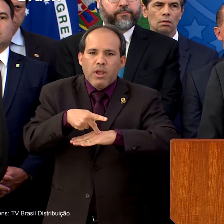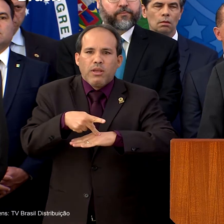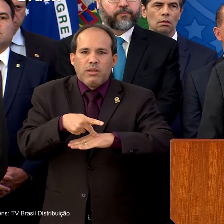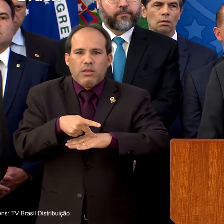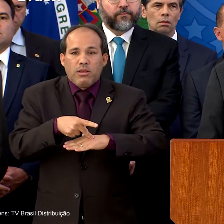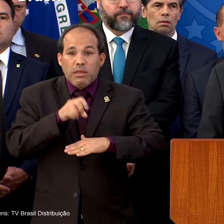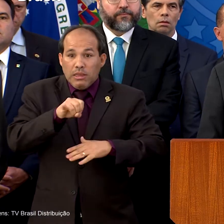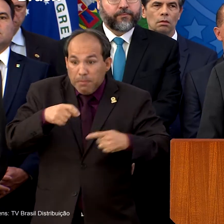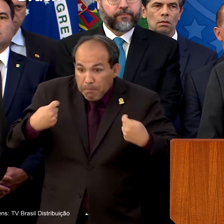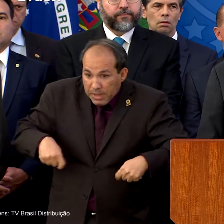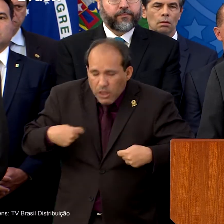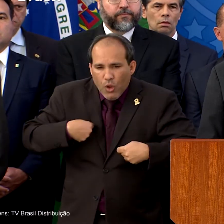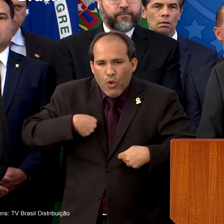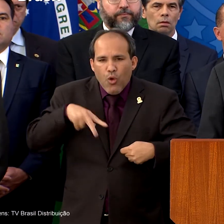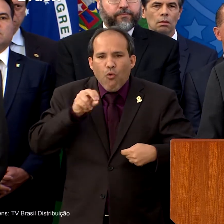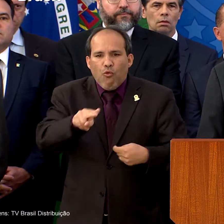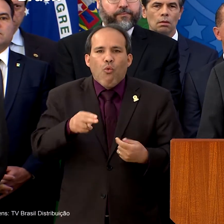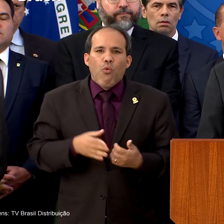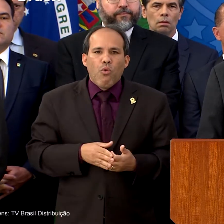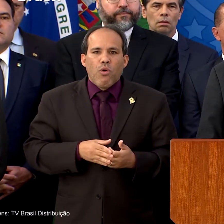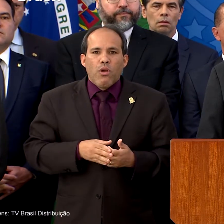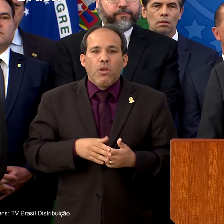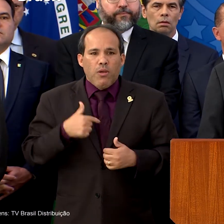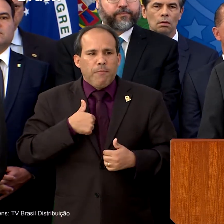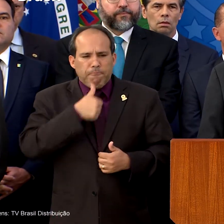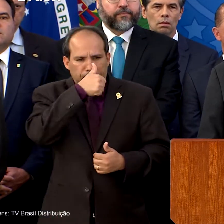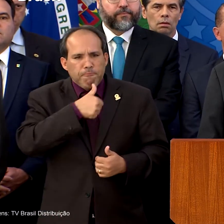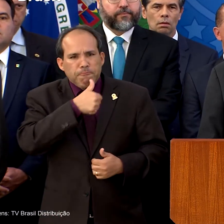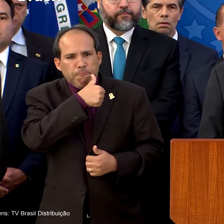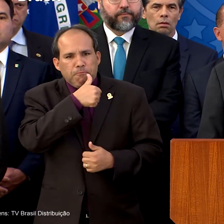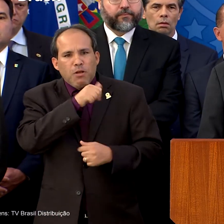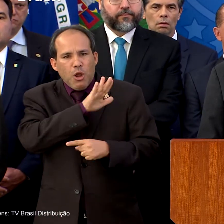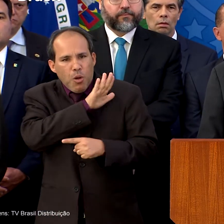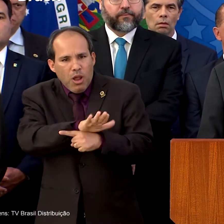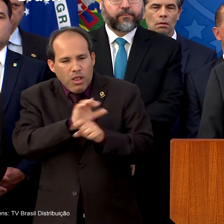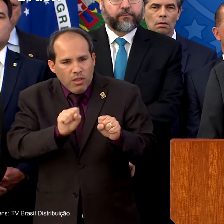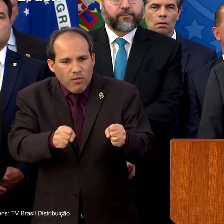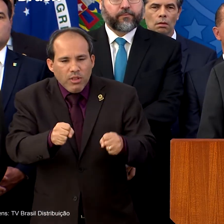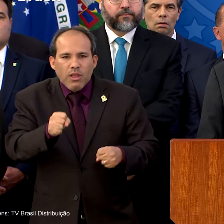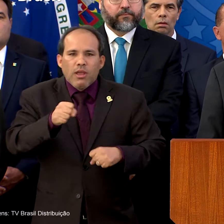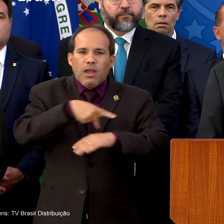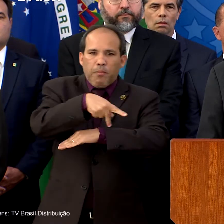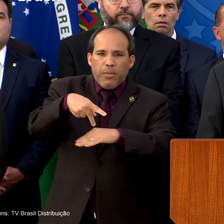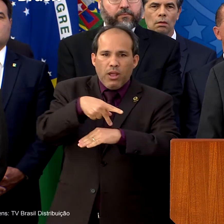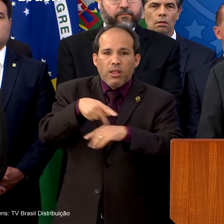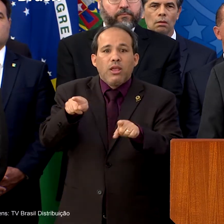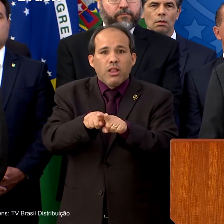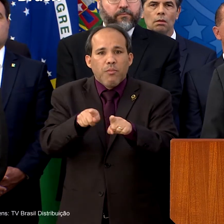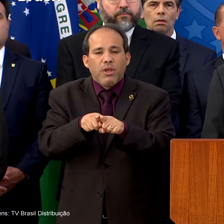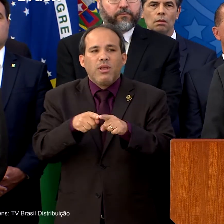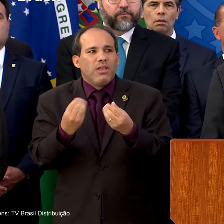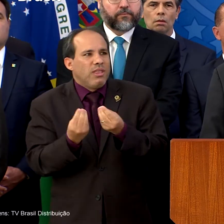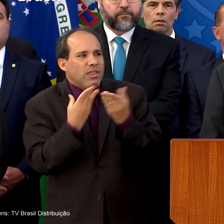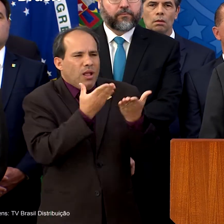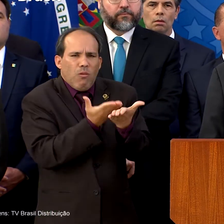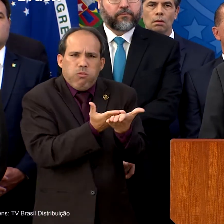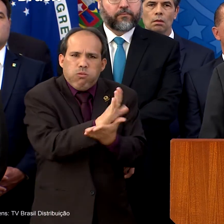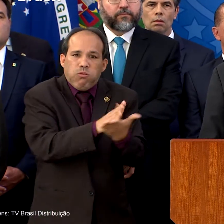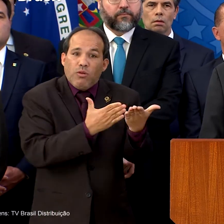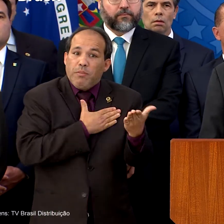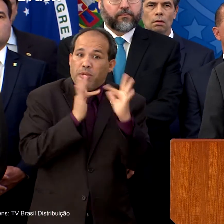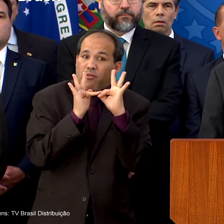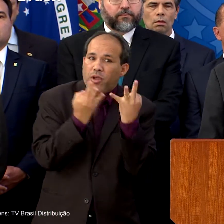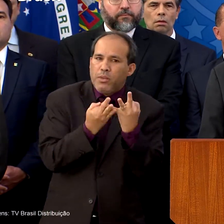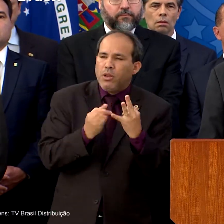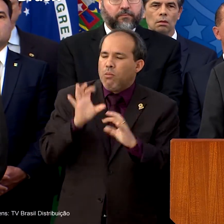a mais que a vida para minha pátria eu tenho usado e eu tenho mudar o desconforto da minha família